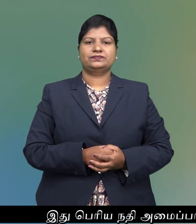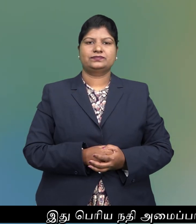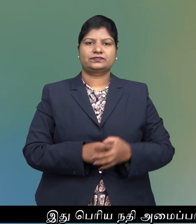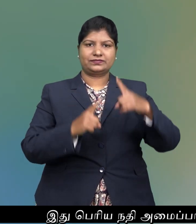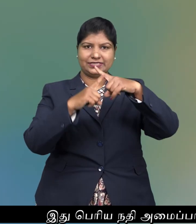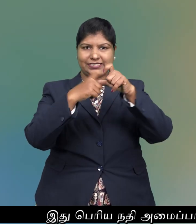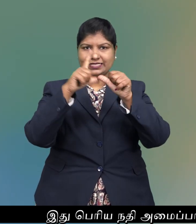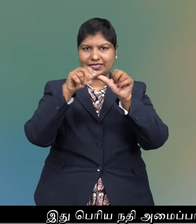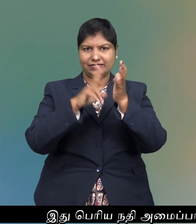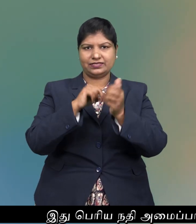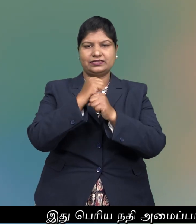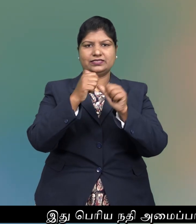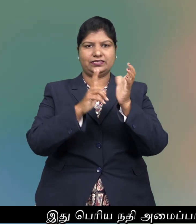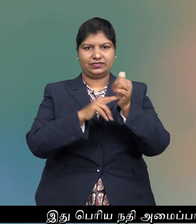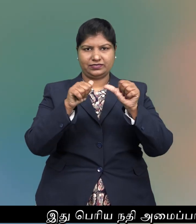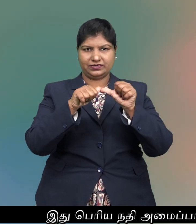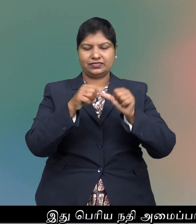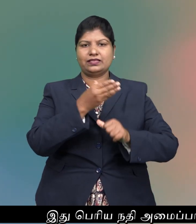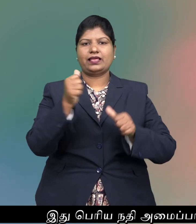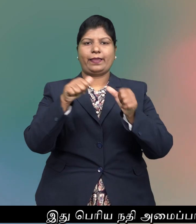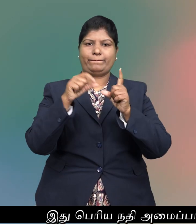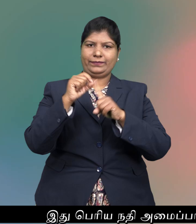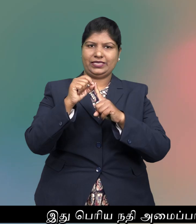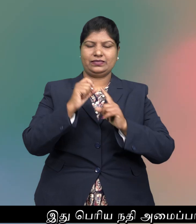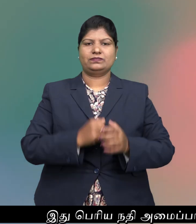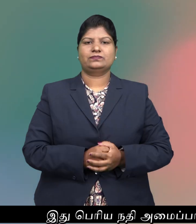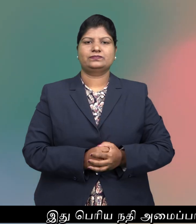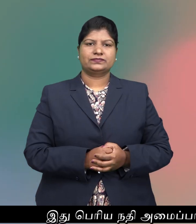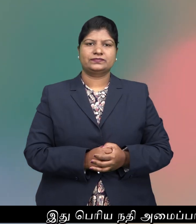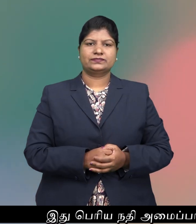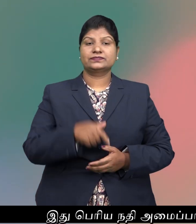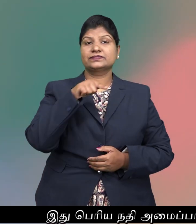பெரிய நதி அமைப்பான கிருஷ்ணாவின் துணை நதியாகும்.